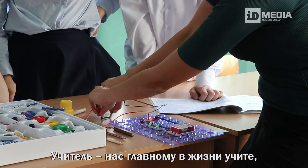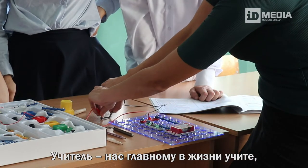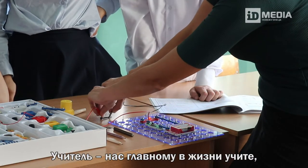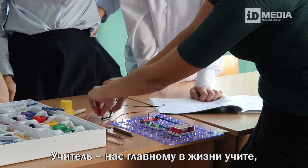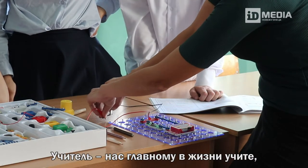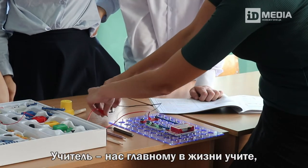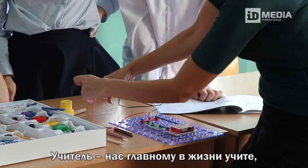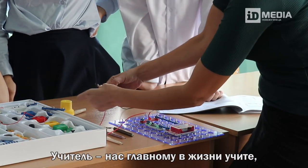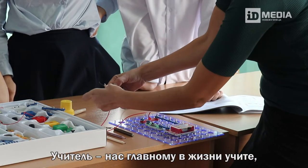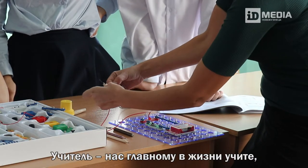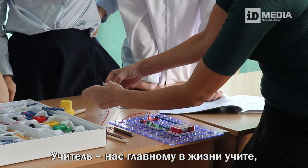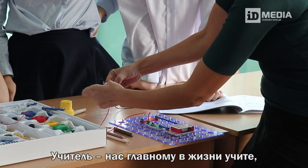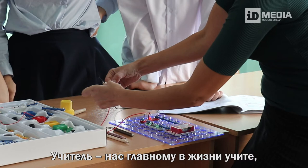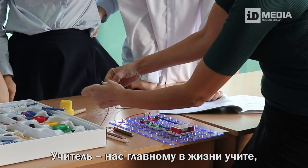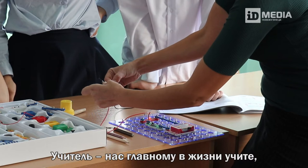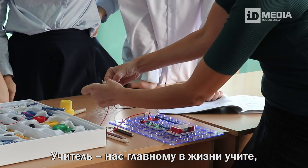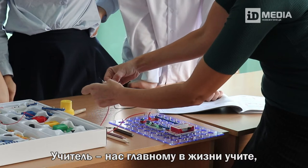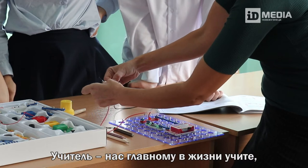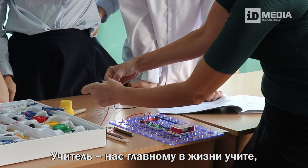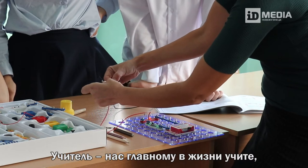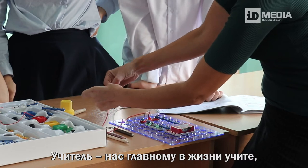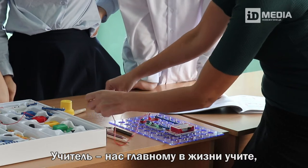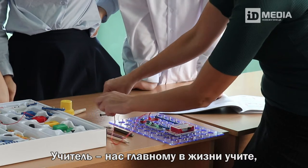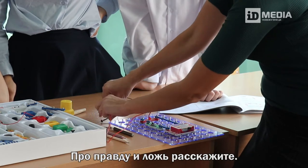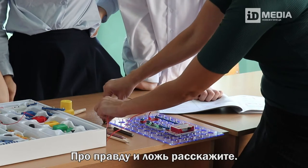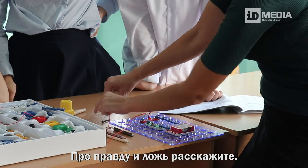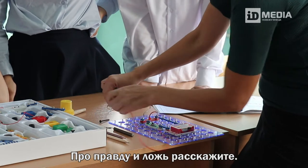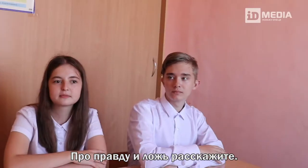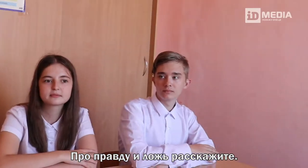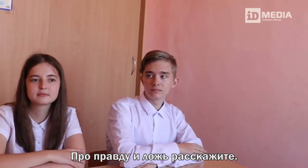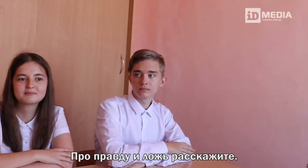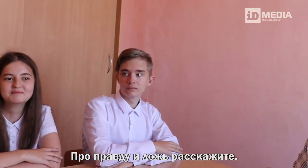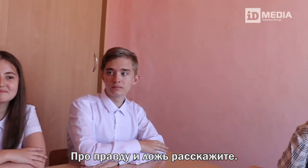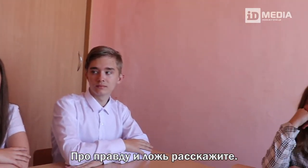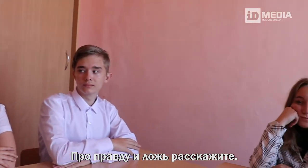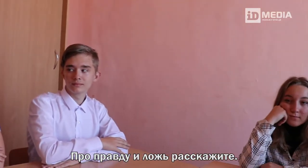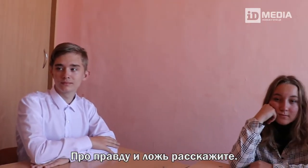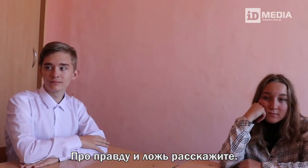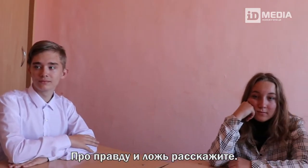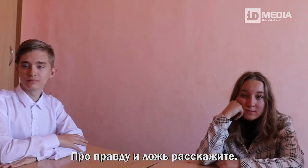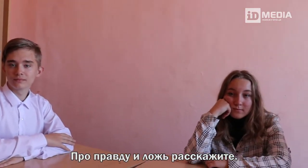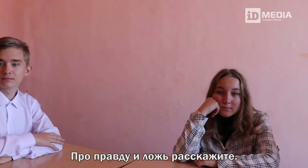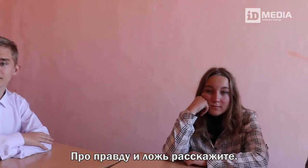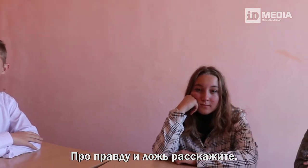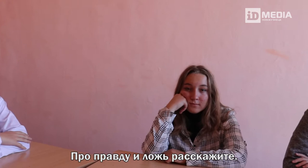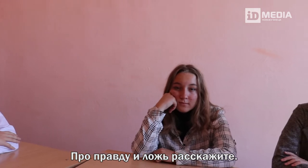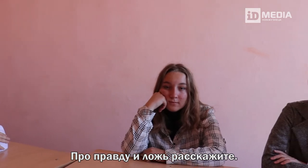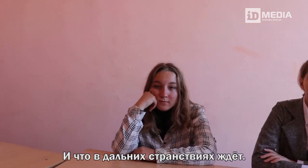Учитель, нас главному жизни учите, про правду и ложь расскажите, и